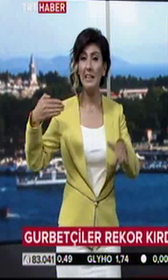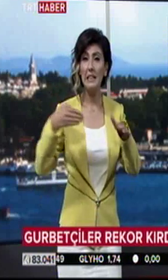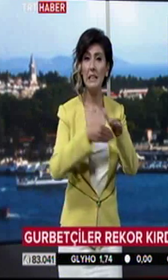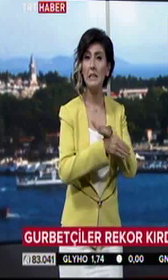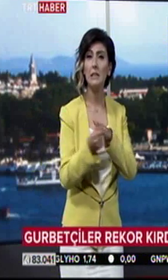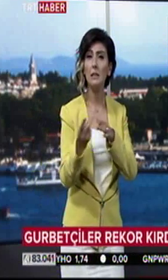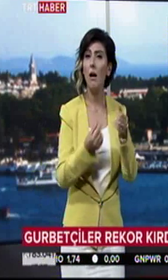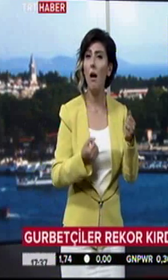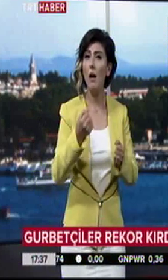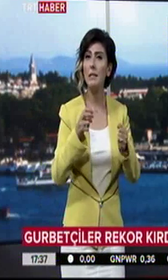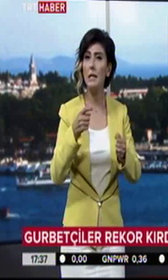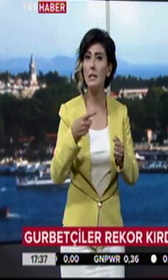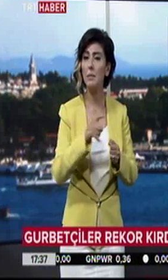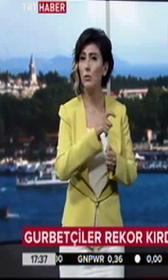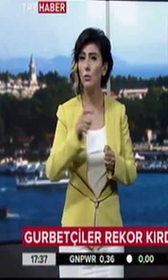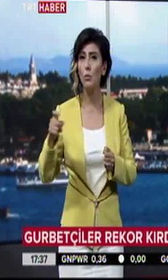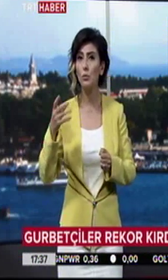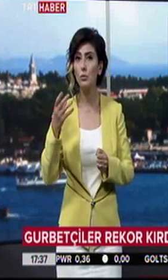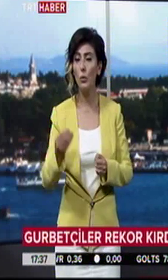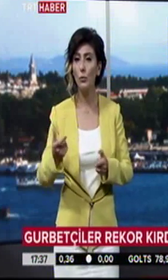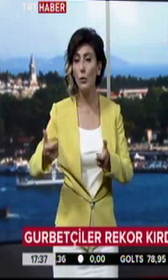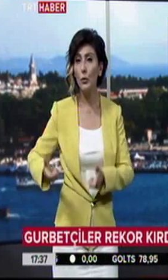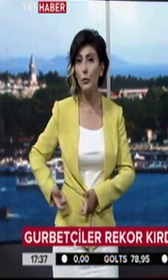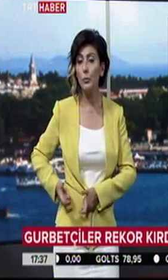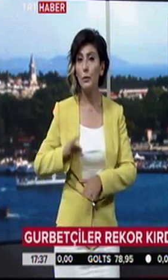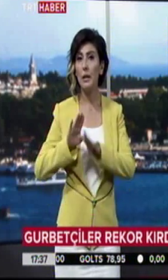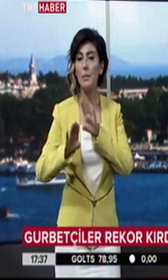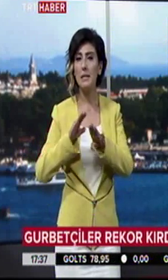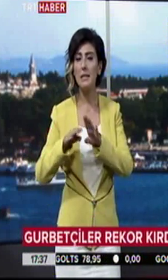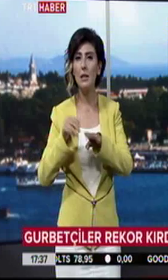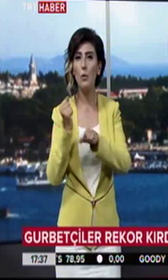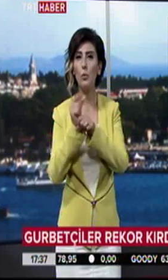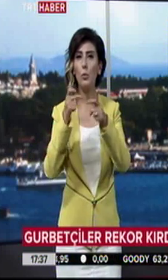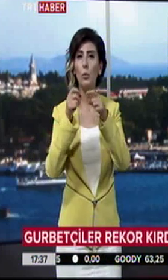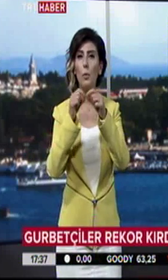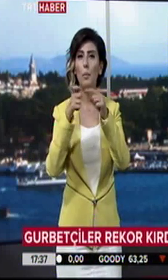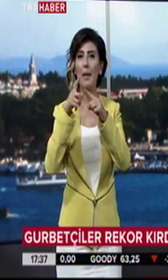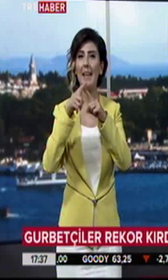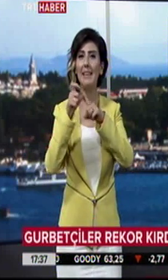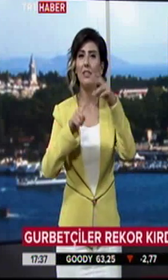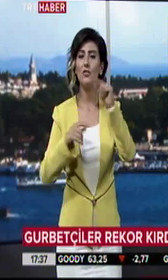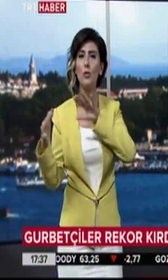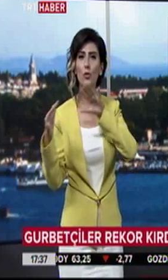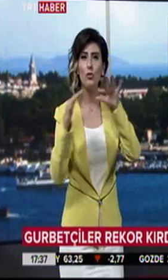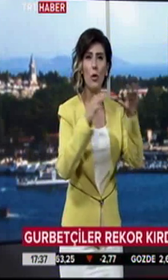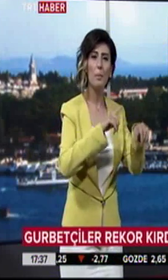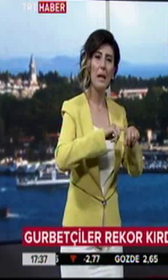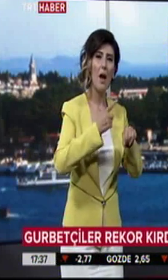sayısı 8.900'ü buldu. Gümrük Kapısı'ndaki gurbetçi yoğunluğunun bir hafta daha sürmesi